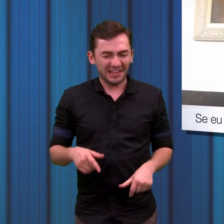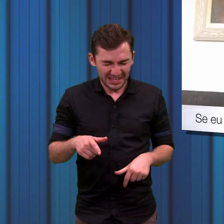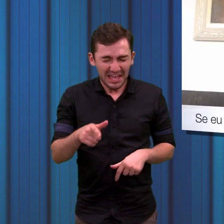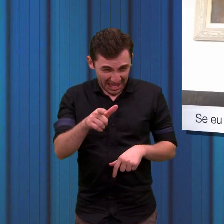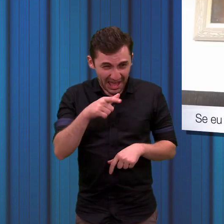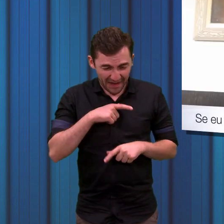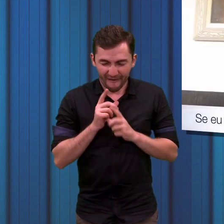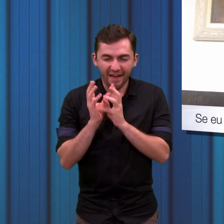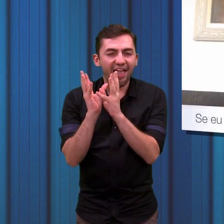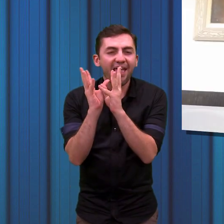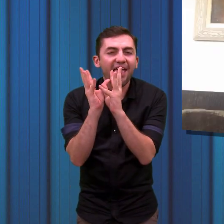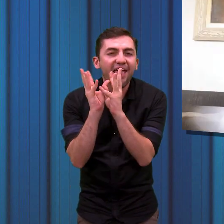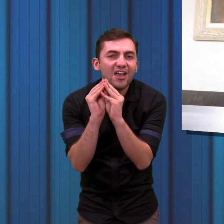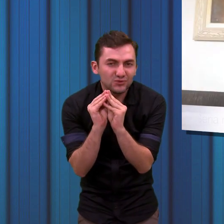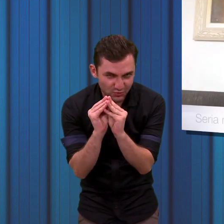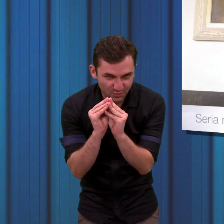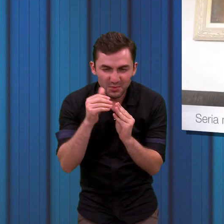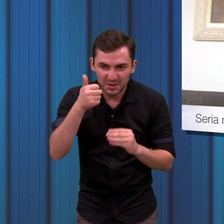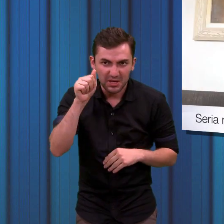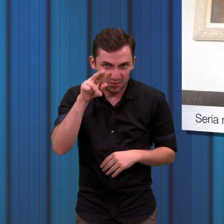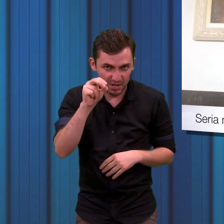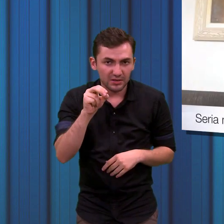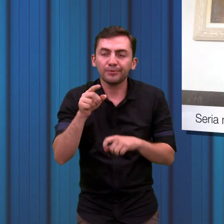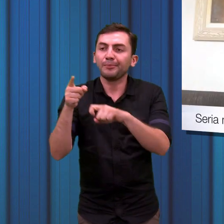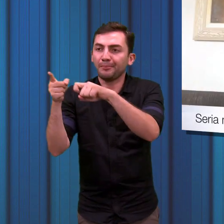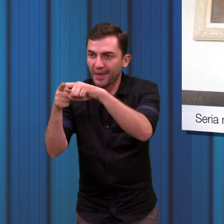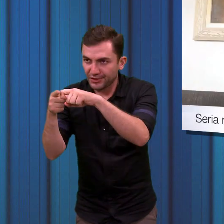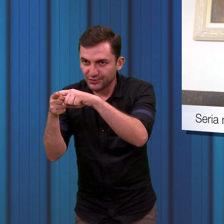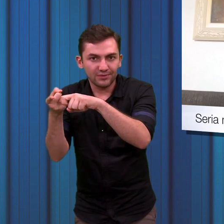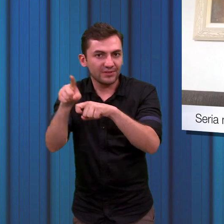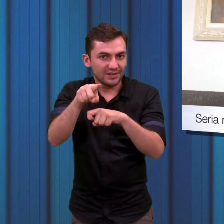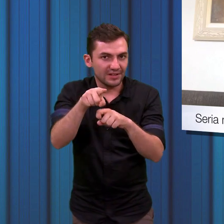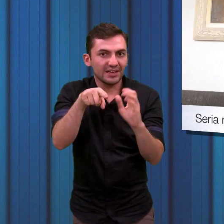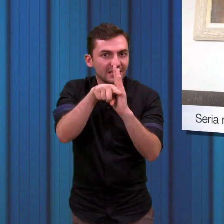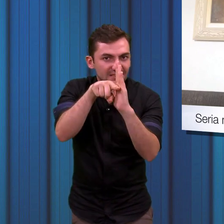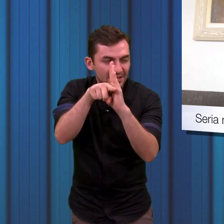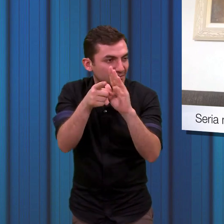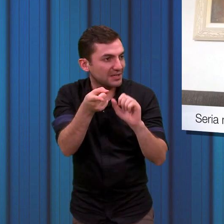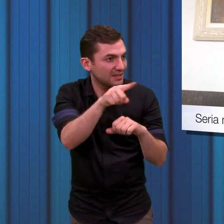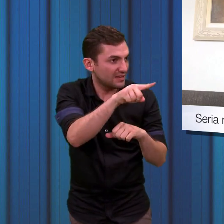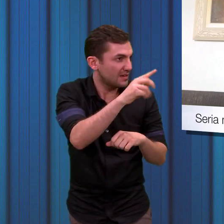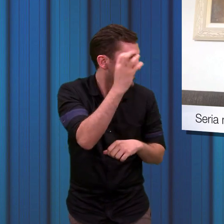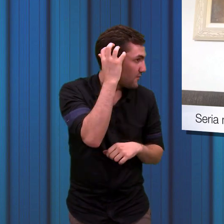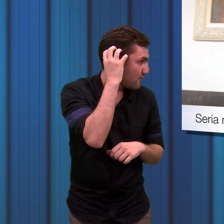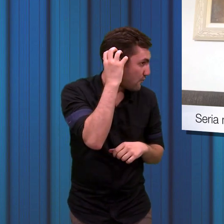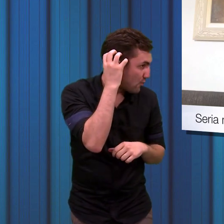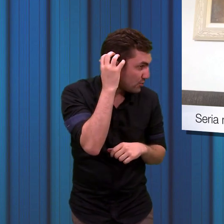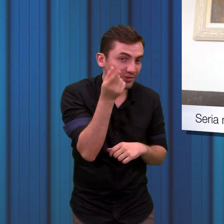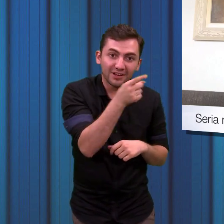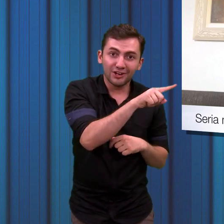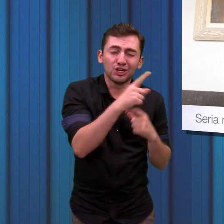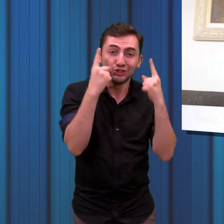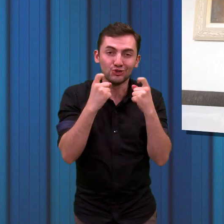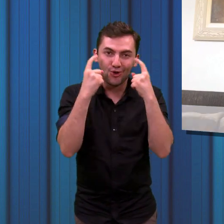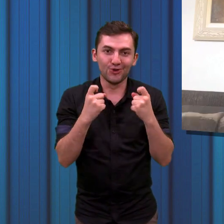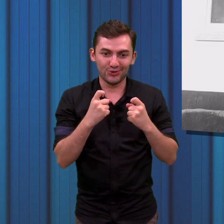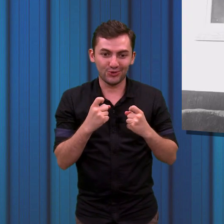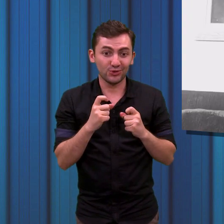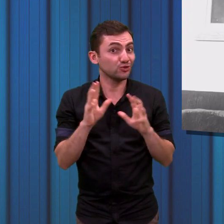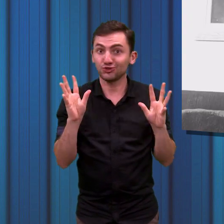Se eu fosse fazer um resumo do primeiro ano, seria médico, exames, fono e